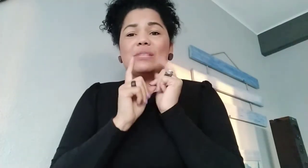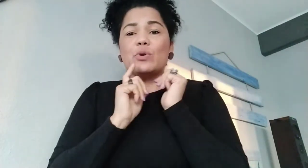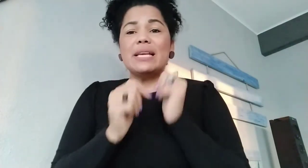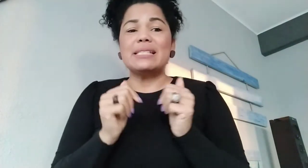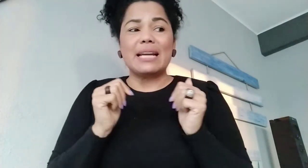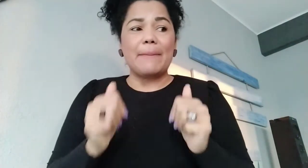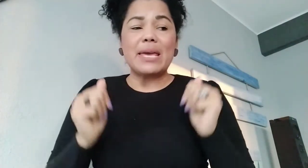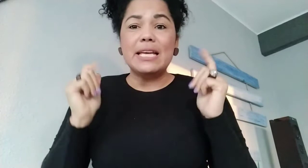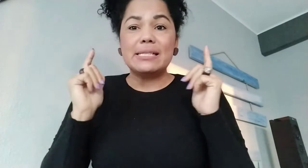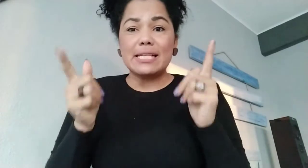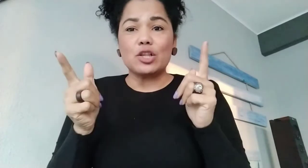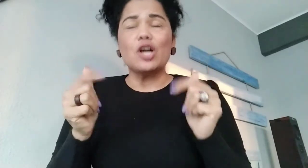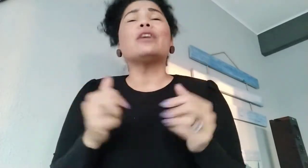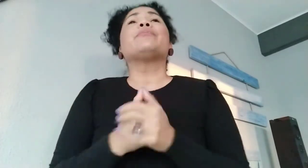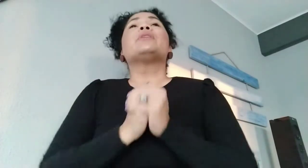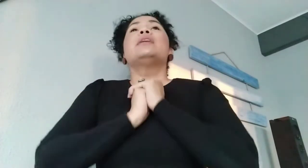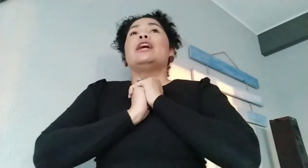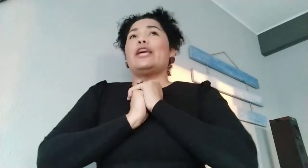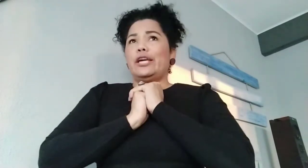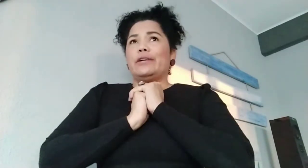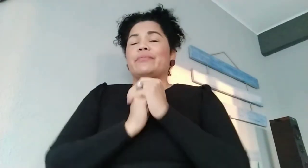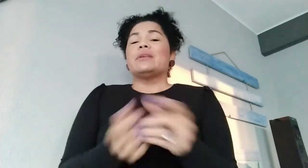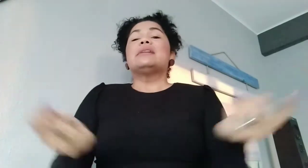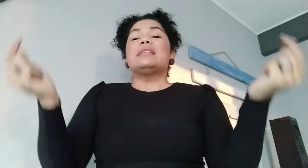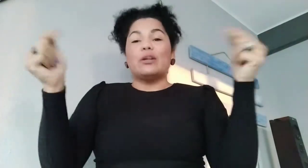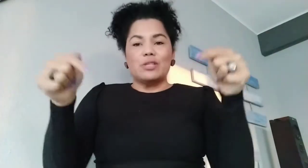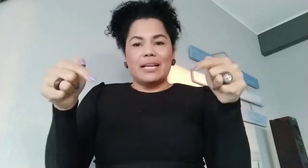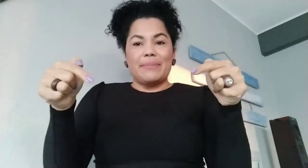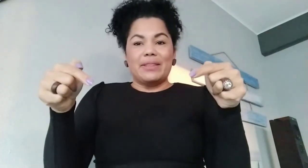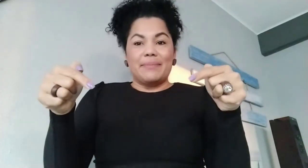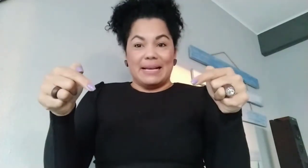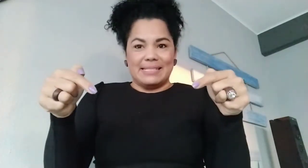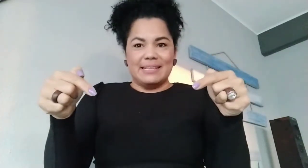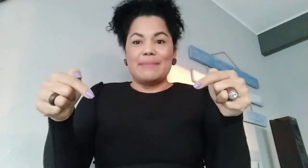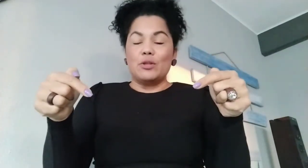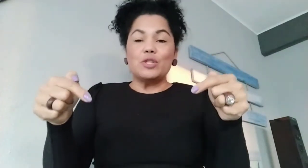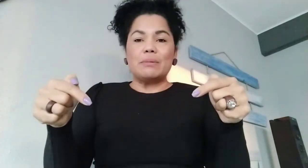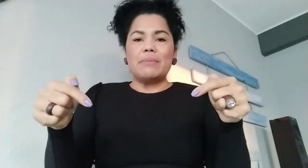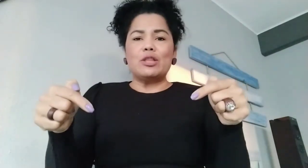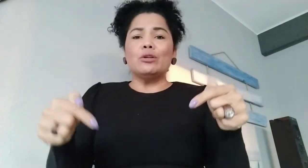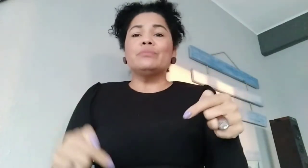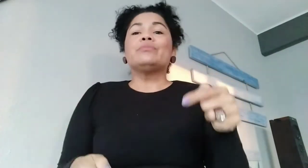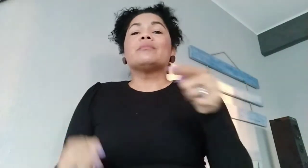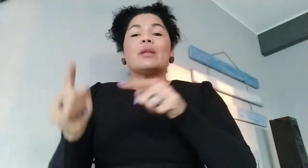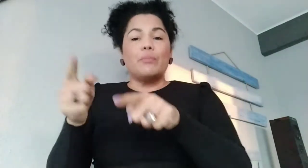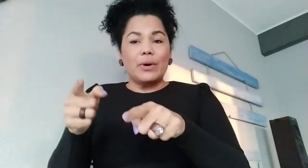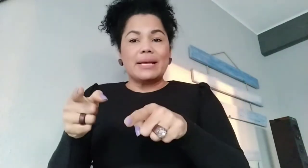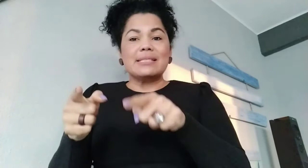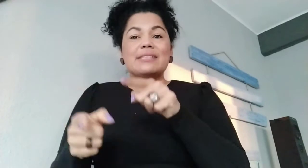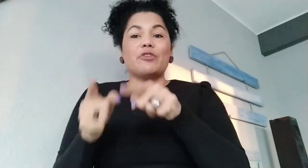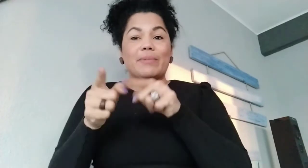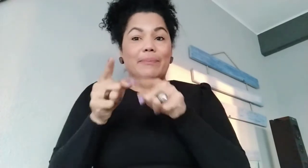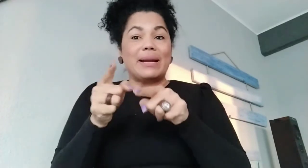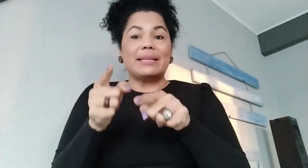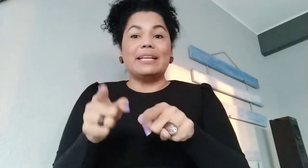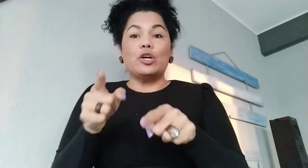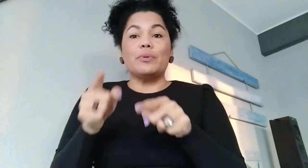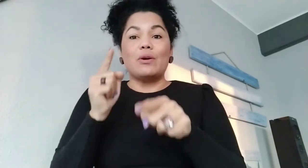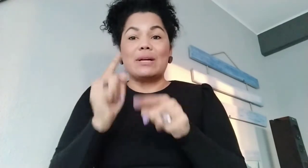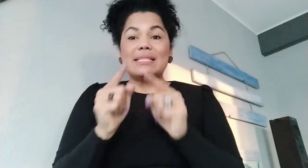Facebook, Instagram y TikTok. Y si te gustaría aprender más de mi ducha y pavimento, puedes formar parte del grupo de WhatsApp